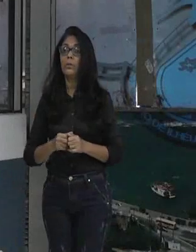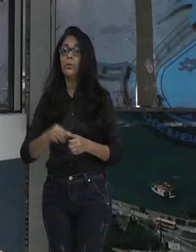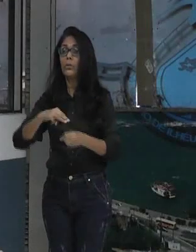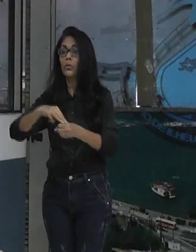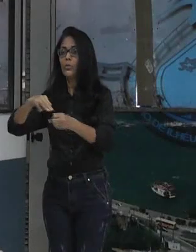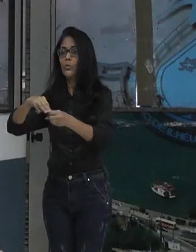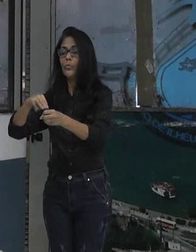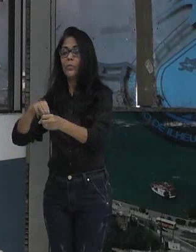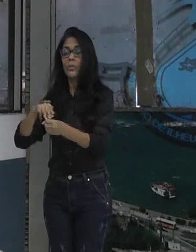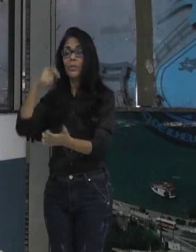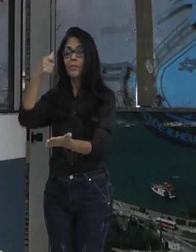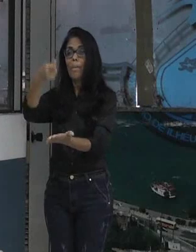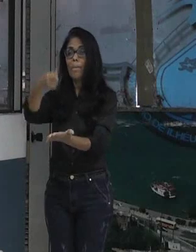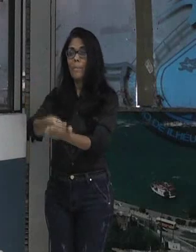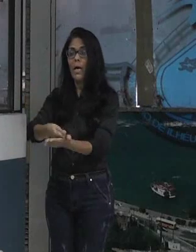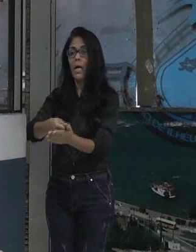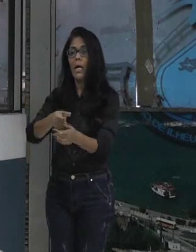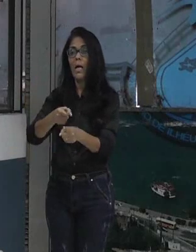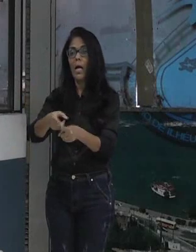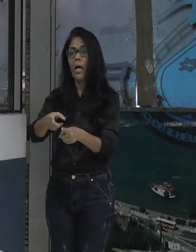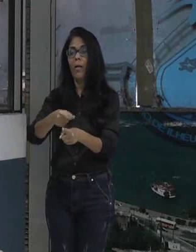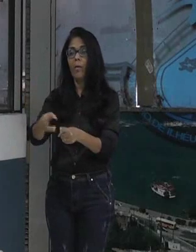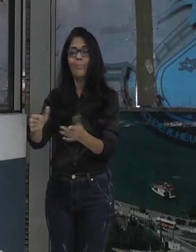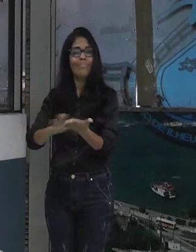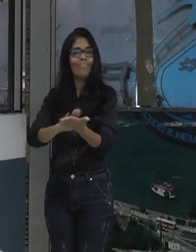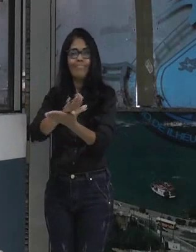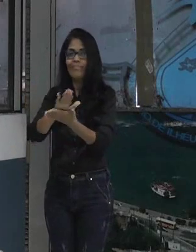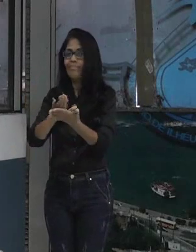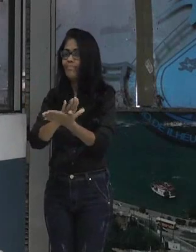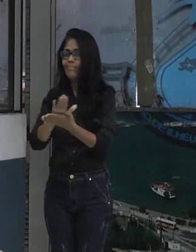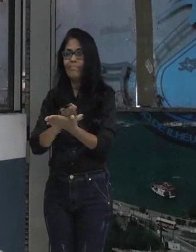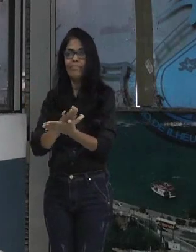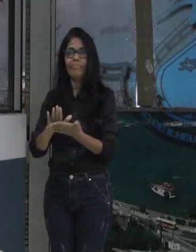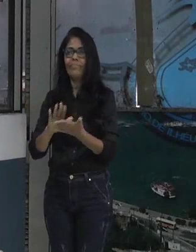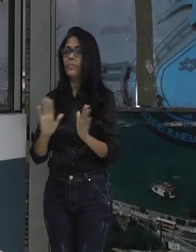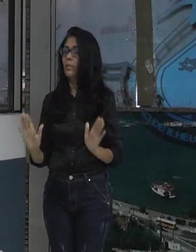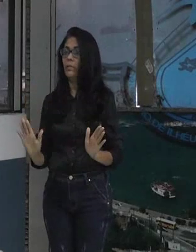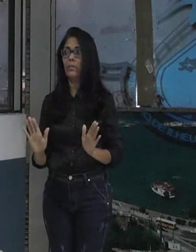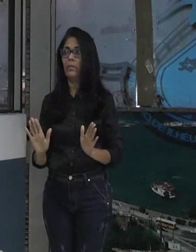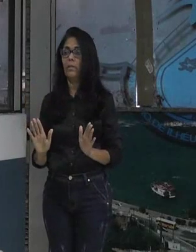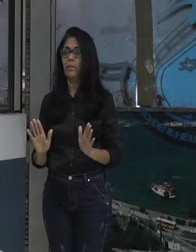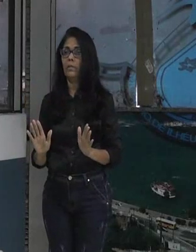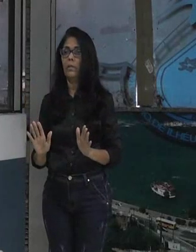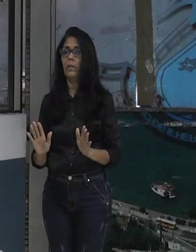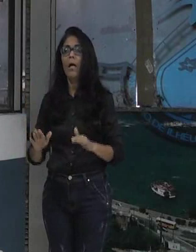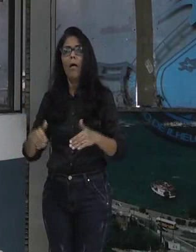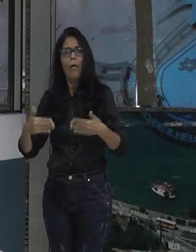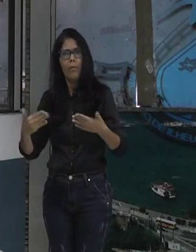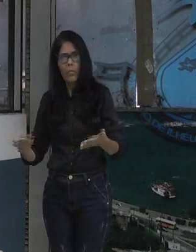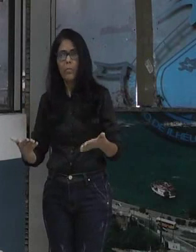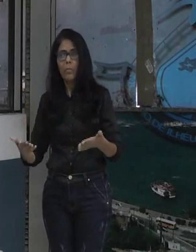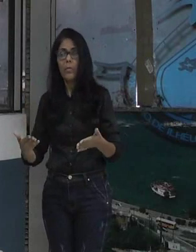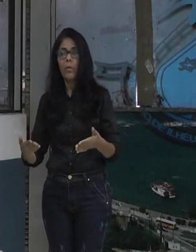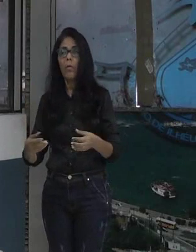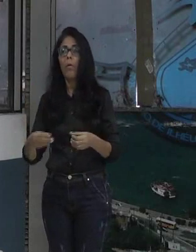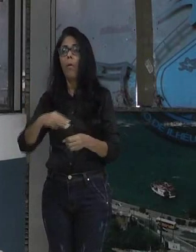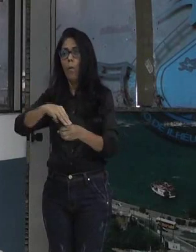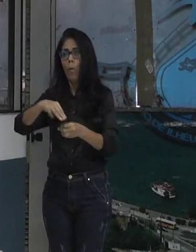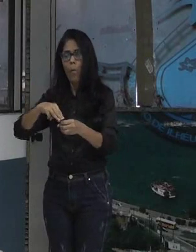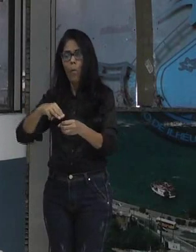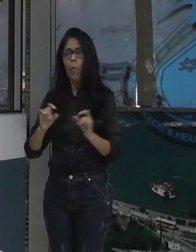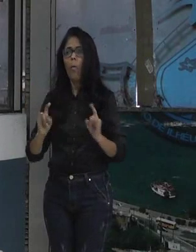um real de aluguel. E é um patrimônio do município, enquanto o município paga milhões de aluguel